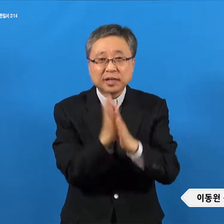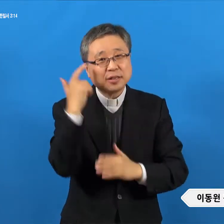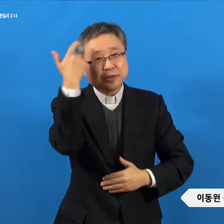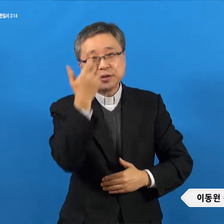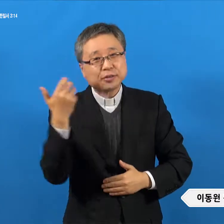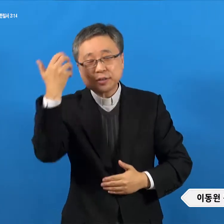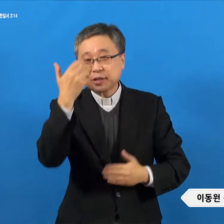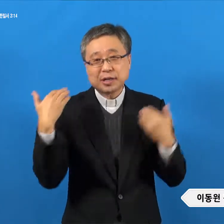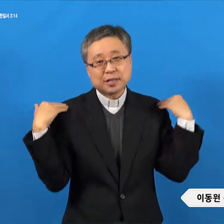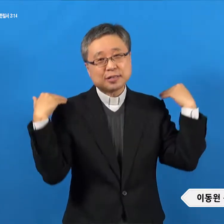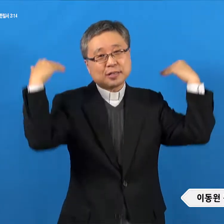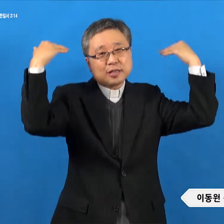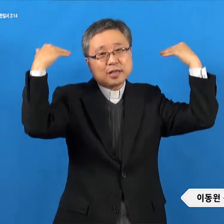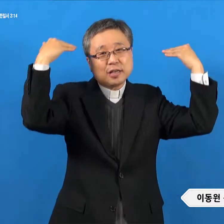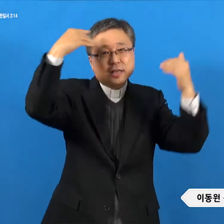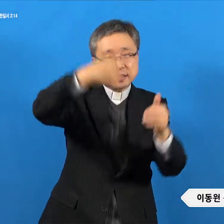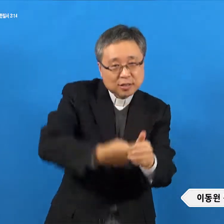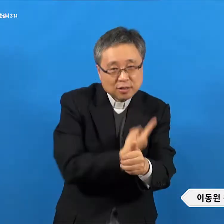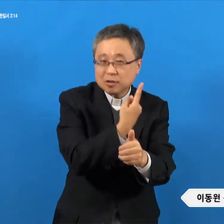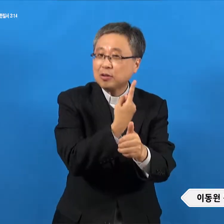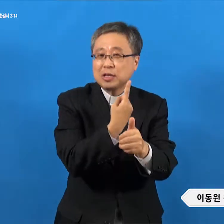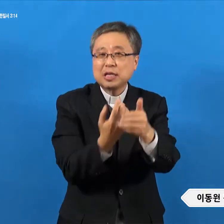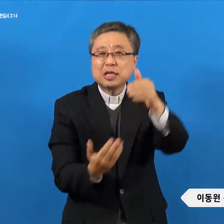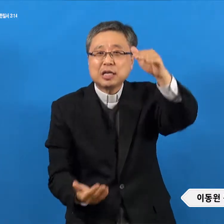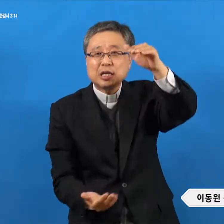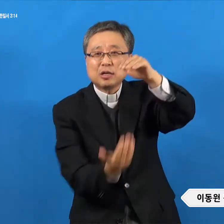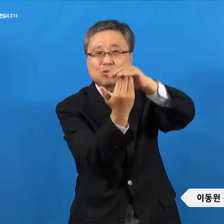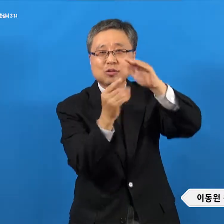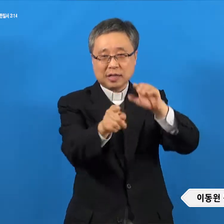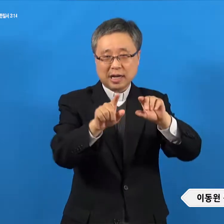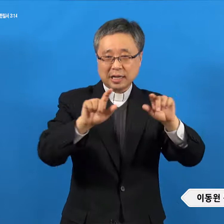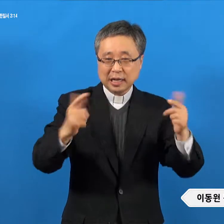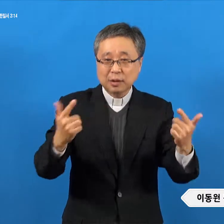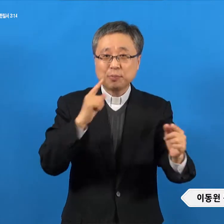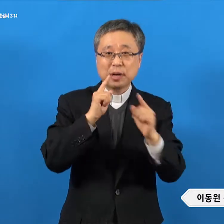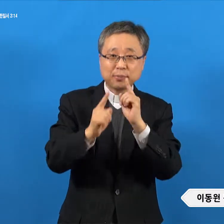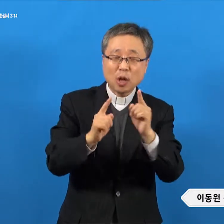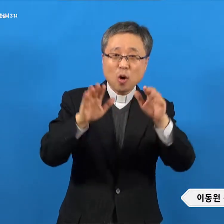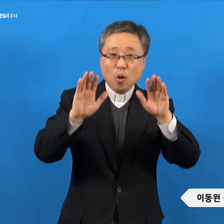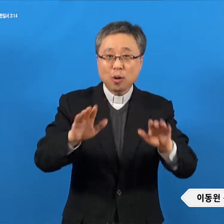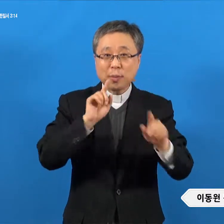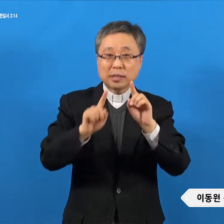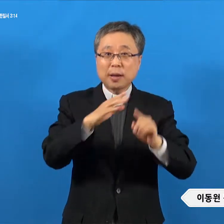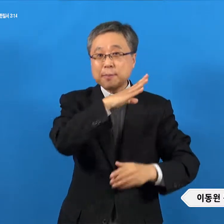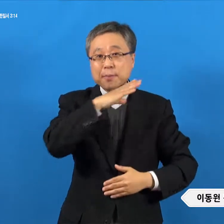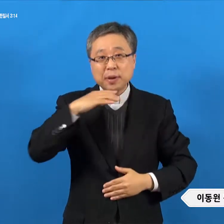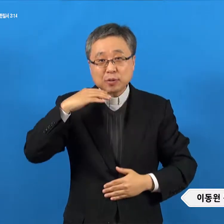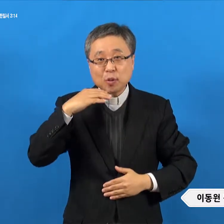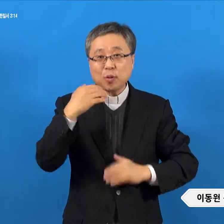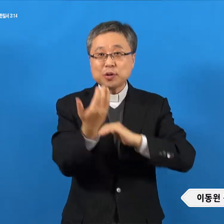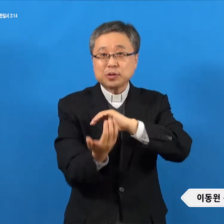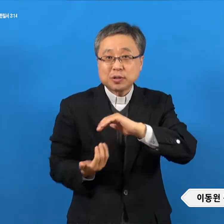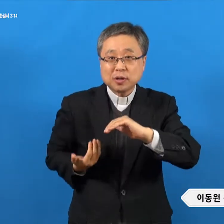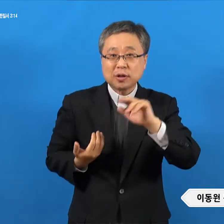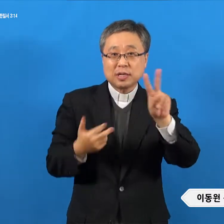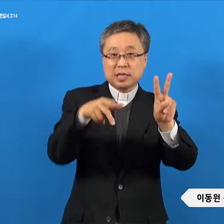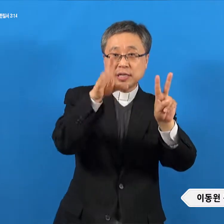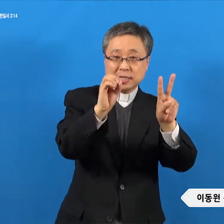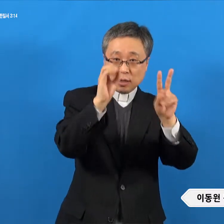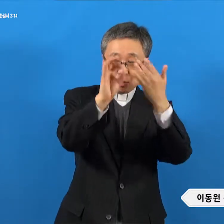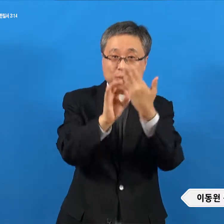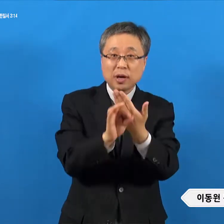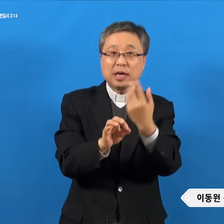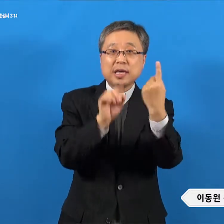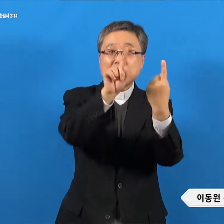영적인 성장은 저절로 이루어지는 것이 아니라는 것입니다. 오늘 본문은 베드로전서 2장인데 2장에 들어가기 전에